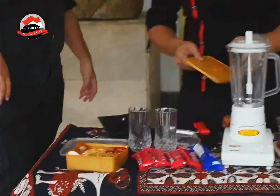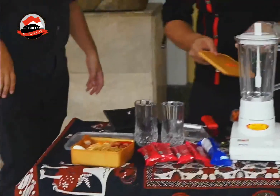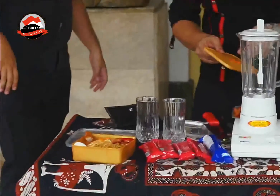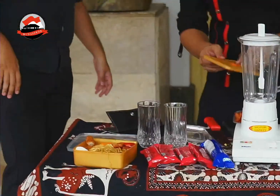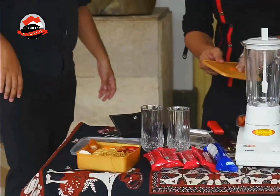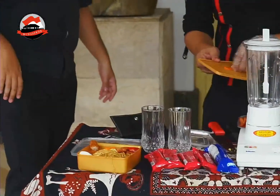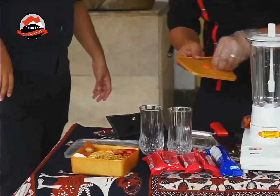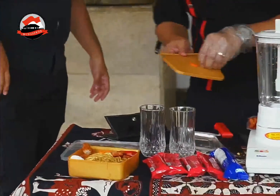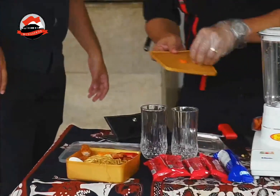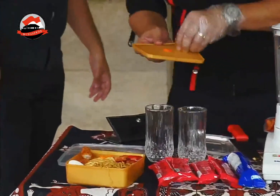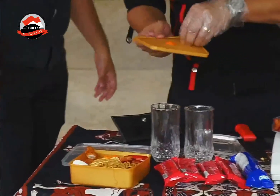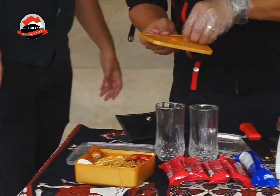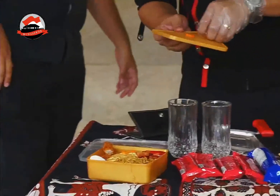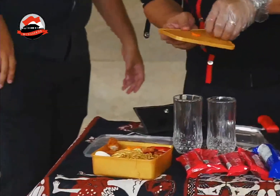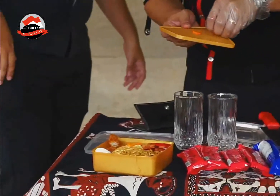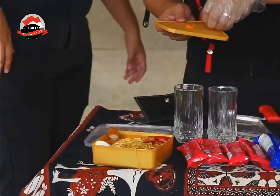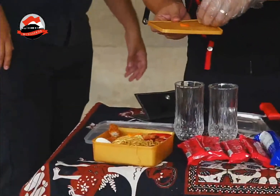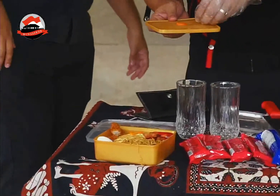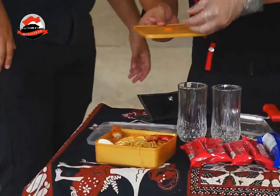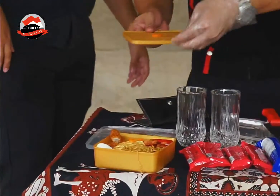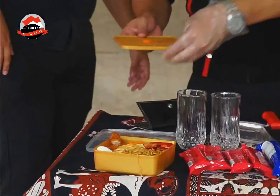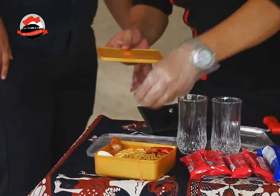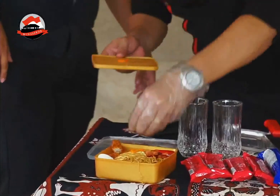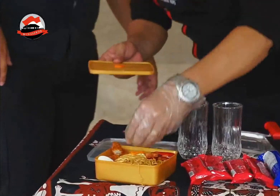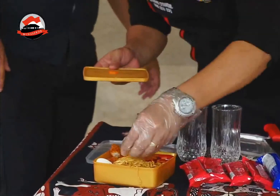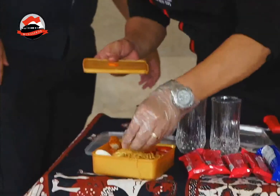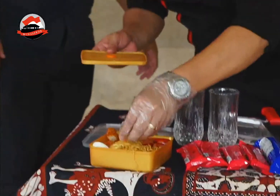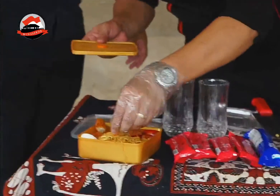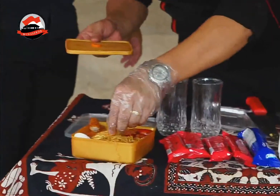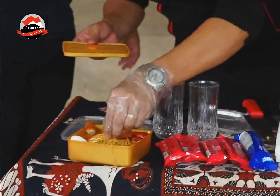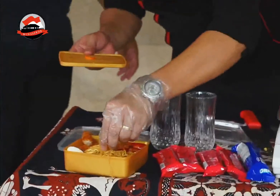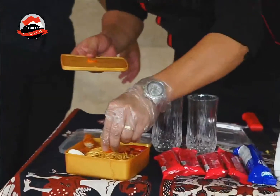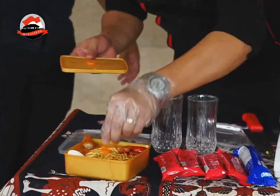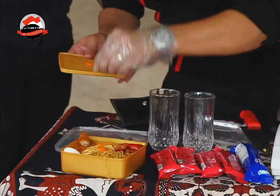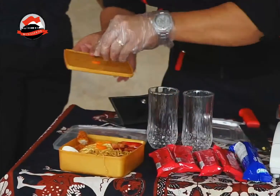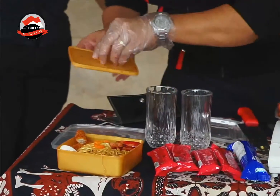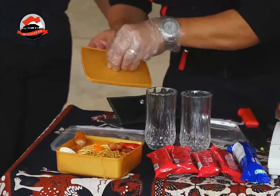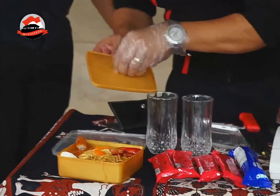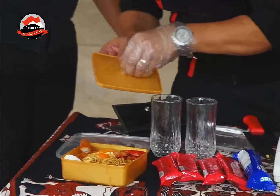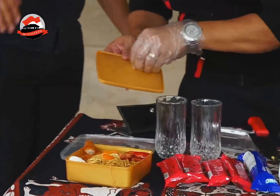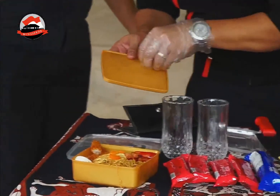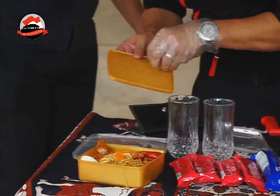matanya. Matanya hilang. Copot matanya. Nempel matanya.